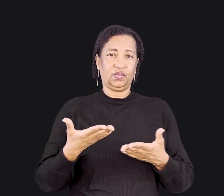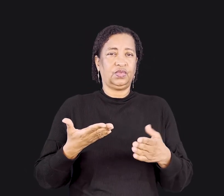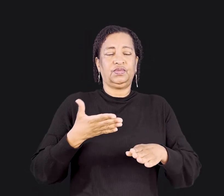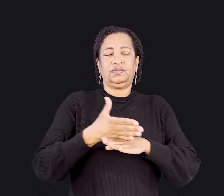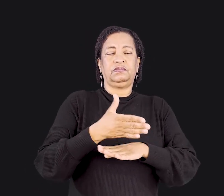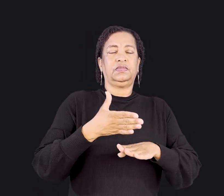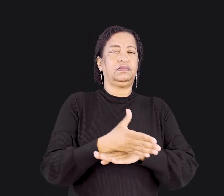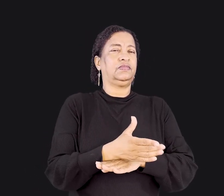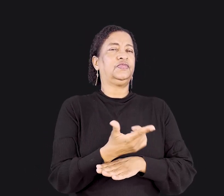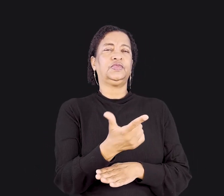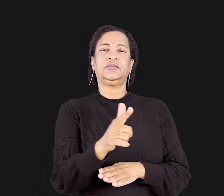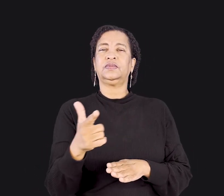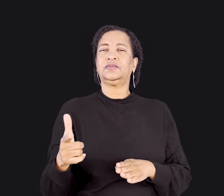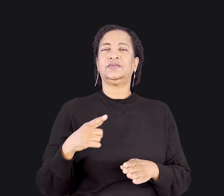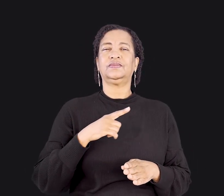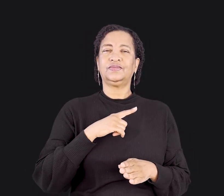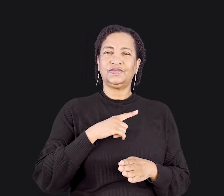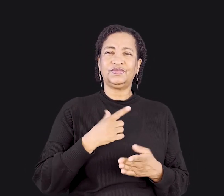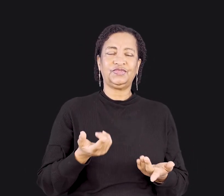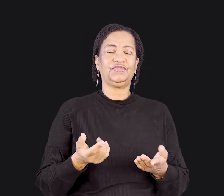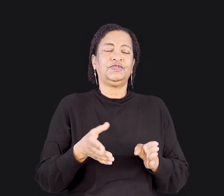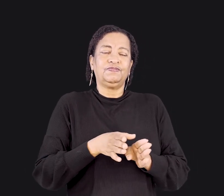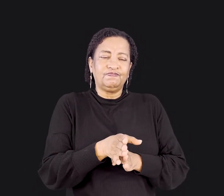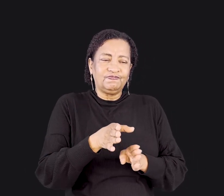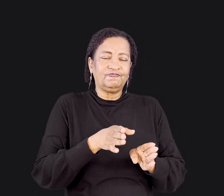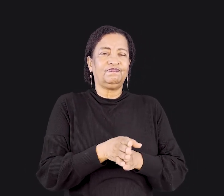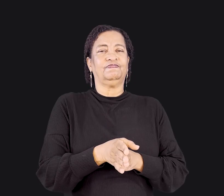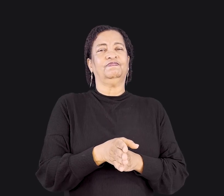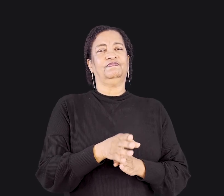acesso a esta palavra tão inspirada e exortadora.